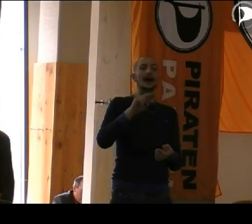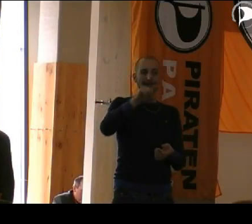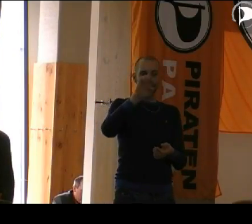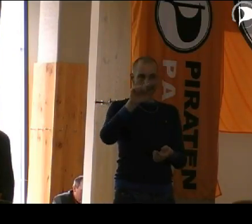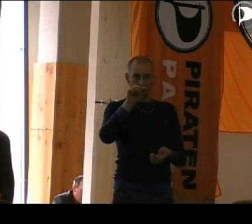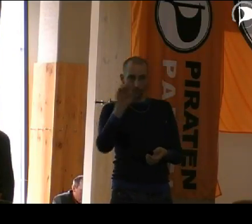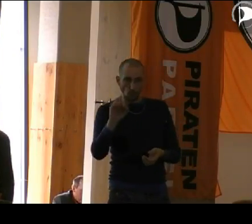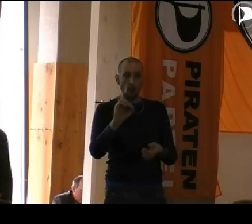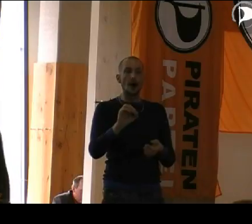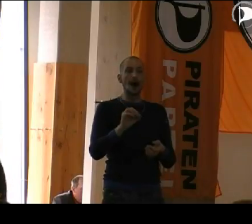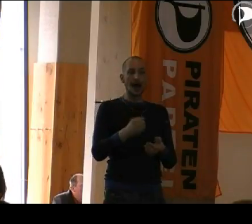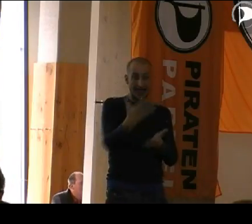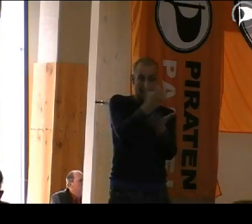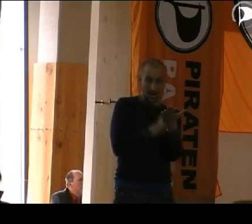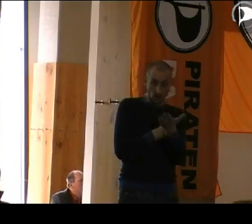werk ins endspiel